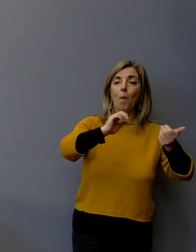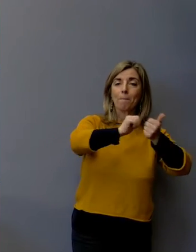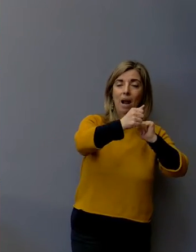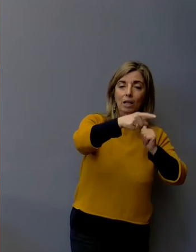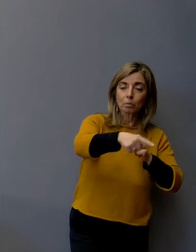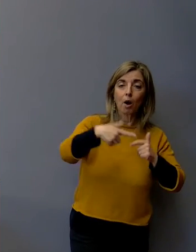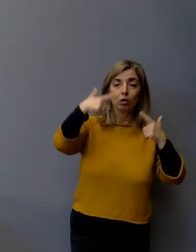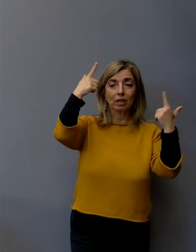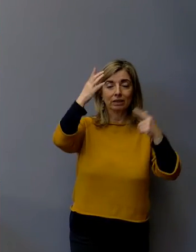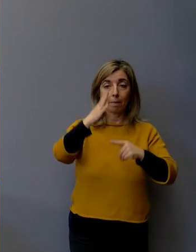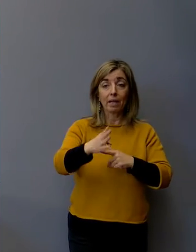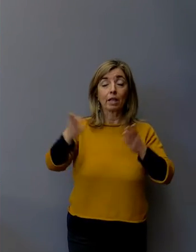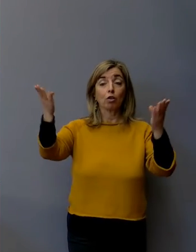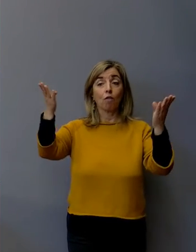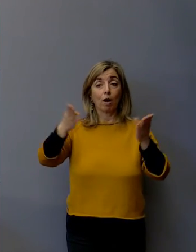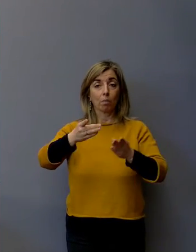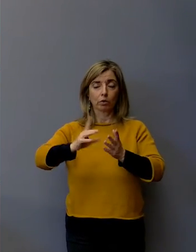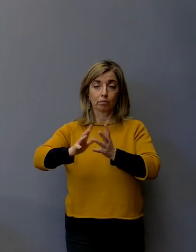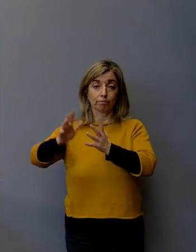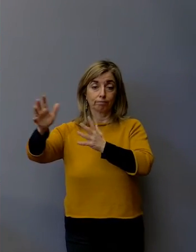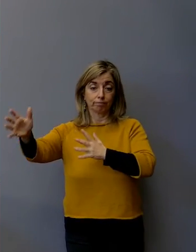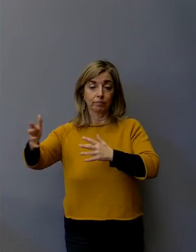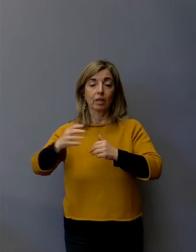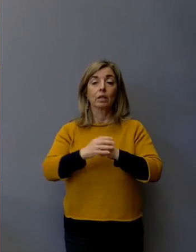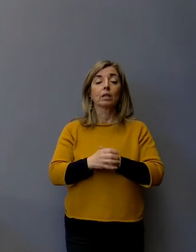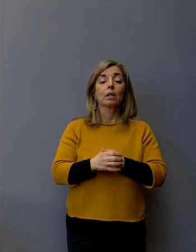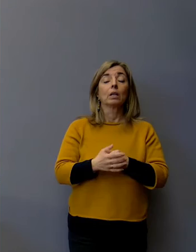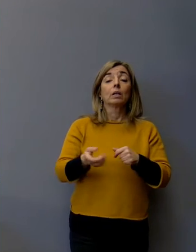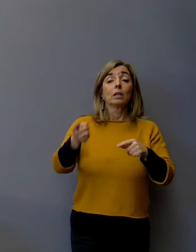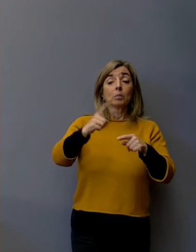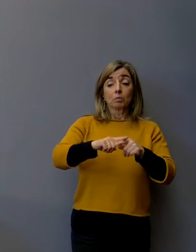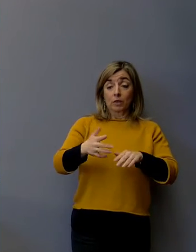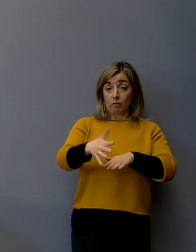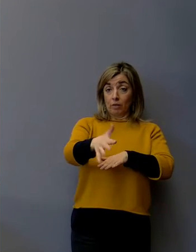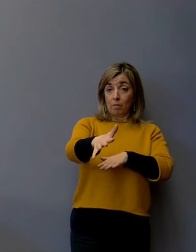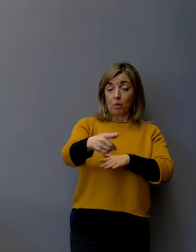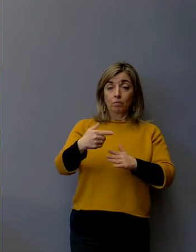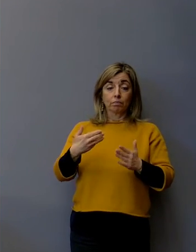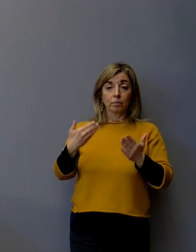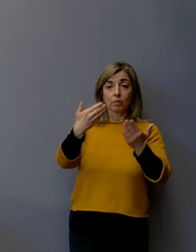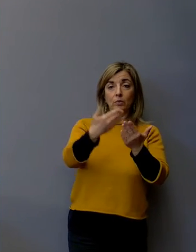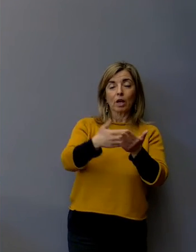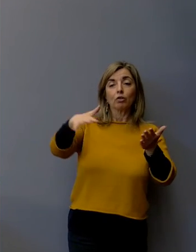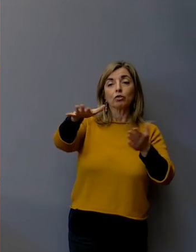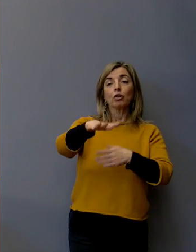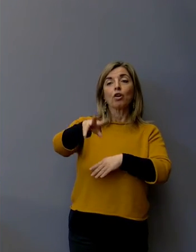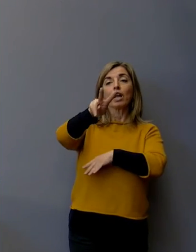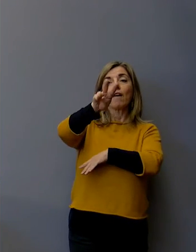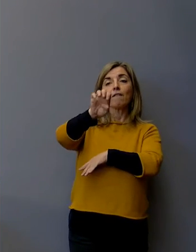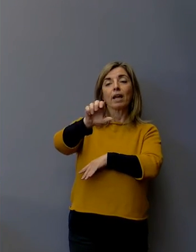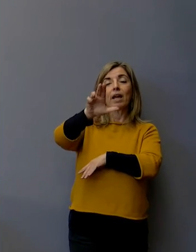per costruire nuove residenze in aree agricole come da qui a qualche giorno ci proporrete alla vesima alla estrema